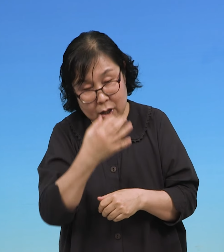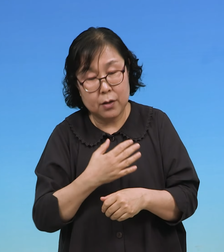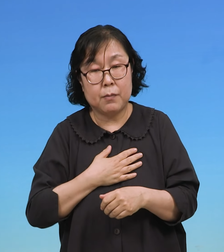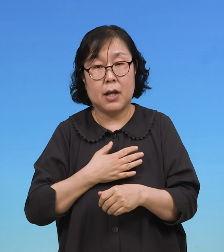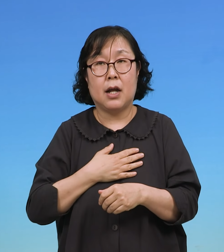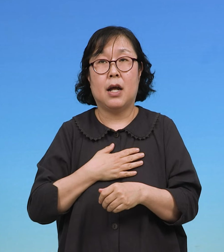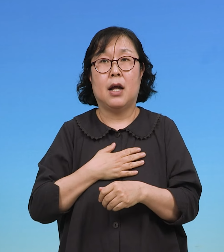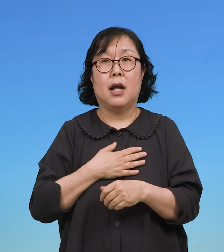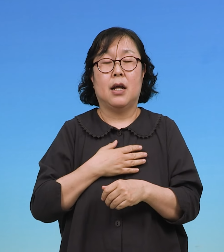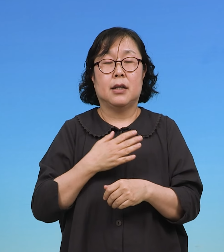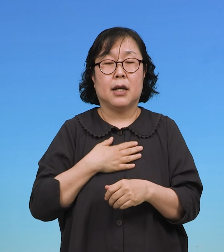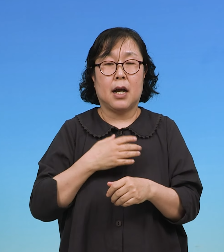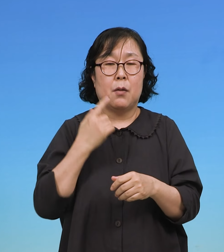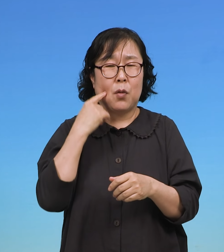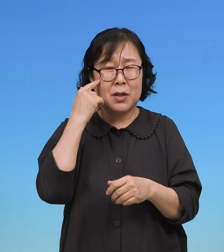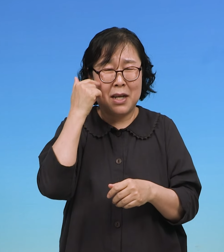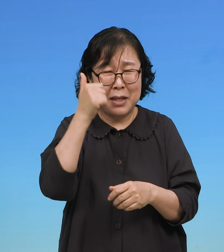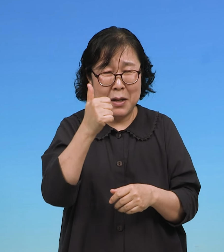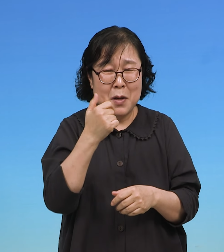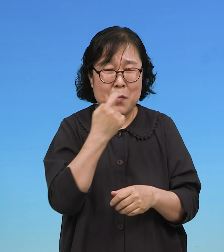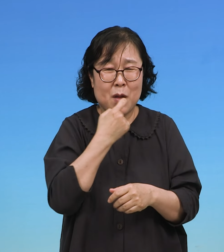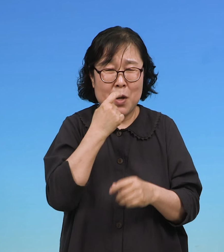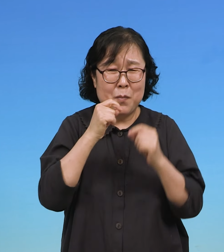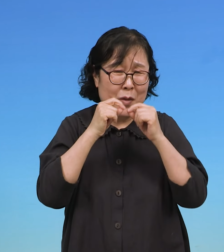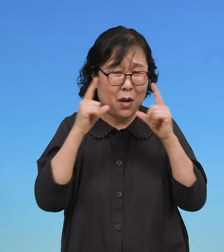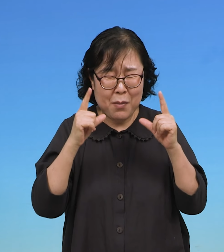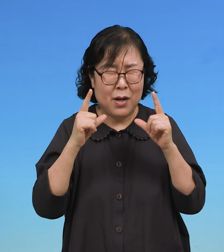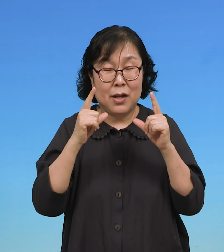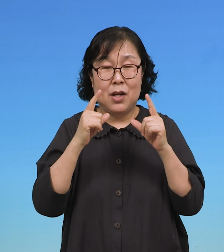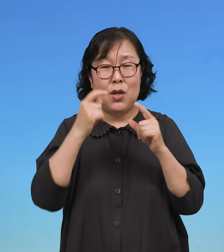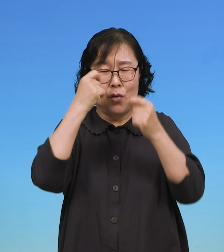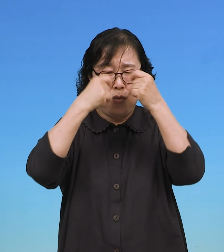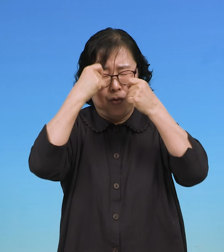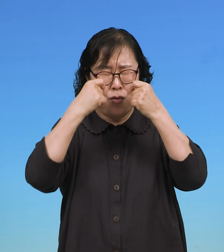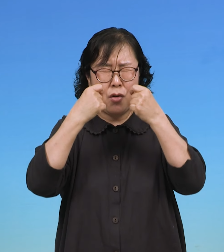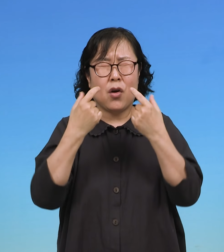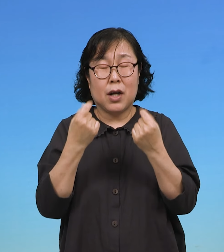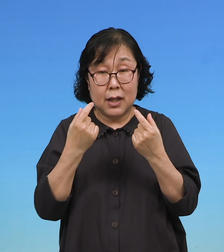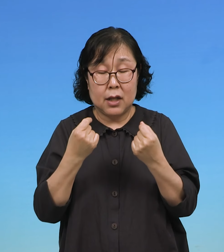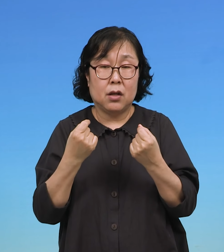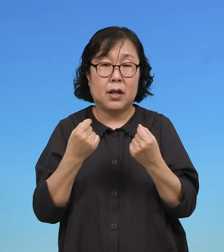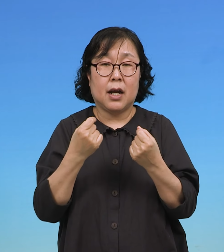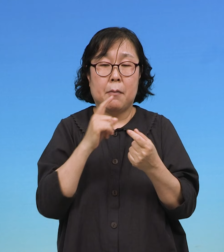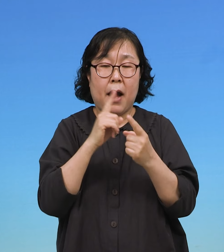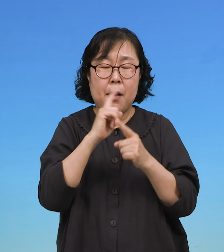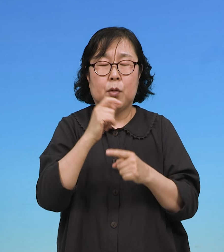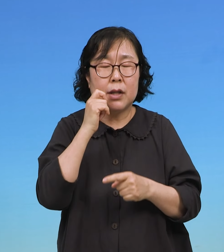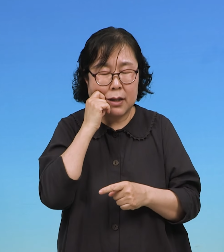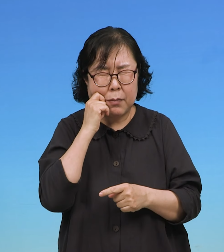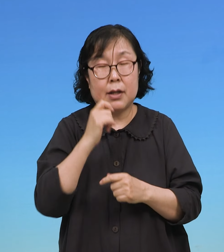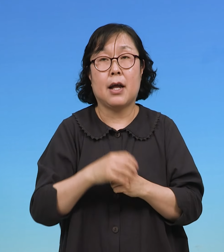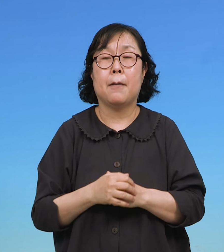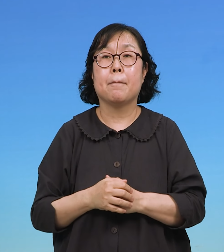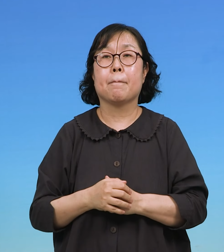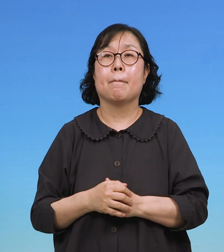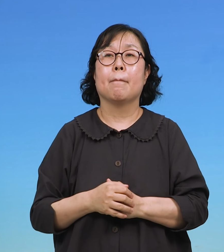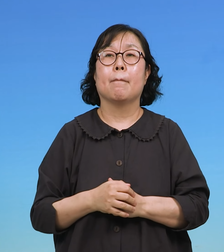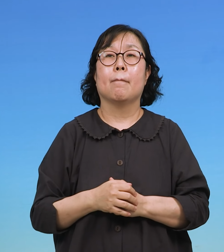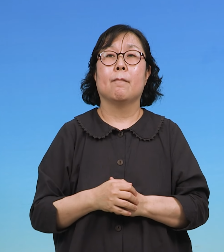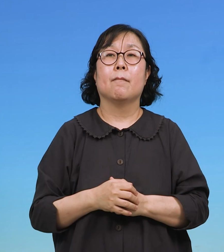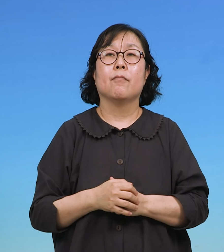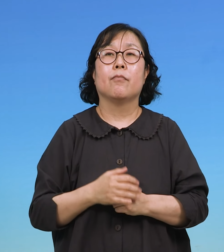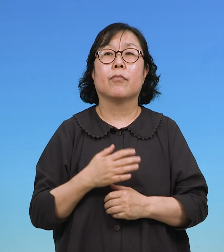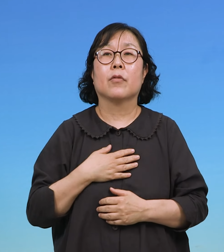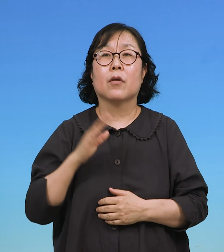그런데 입만 떼면 눈물이 쏟아질 것 같아가지고 아무 말을 못했다, 그런 이야기를 하시더라고요. 그 이제